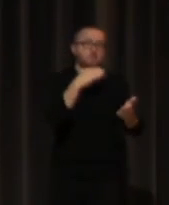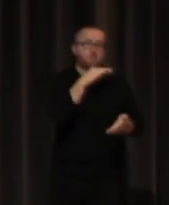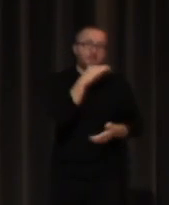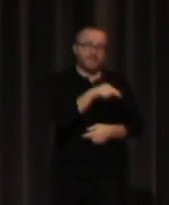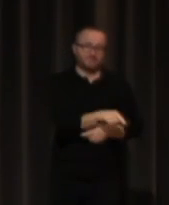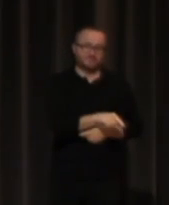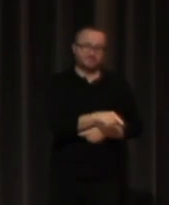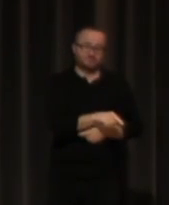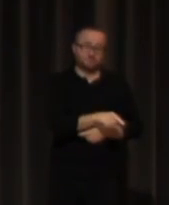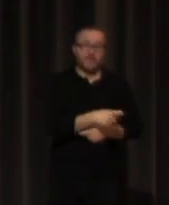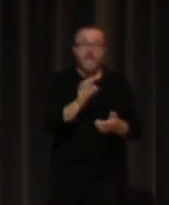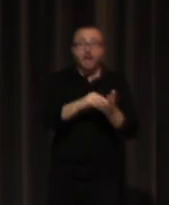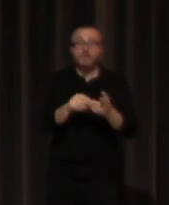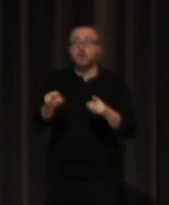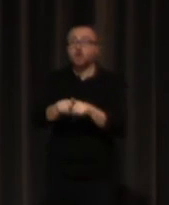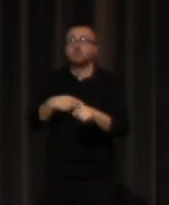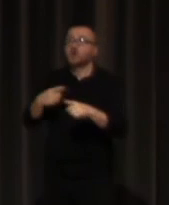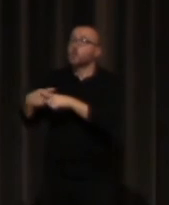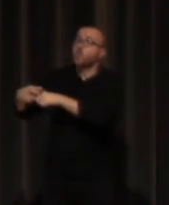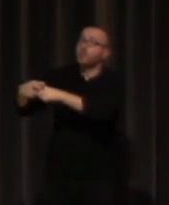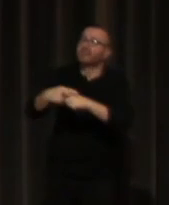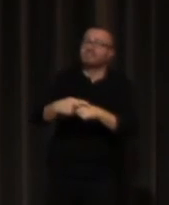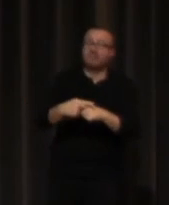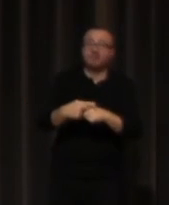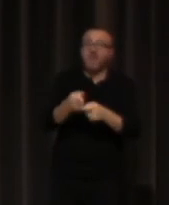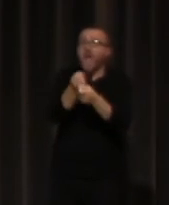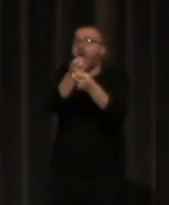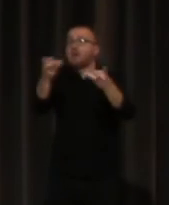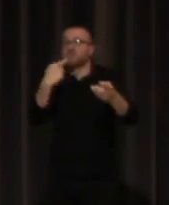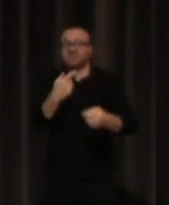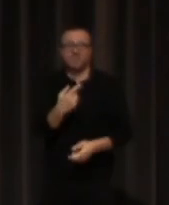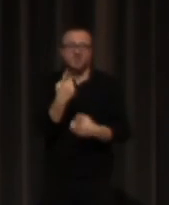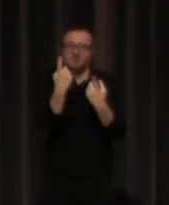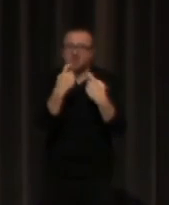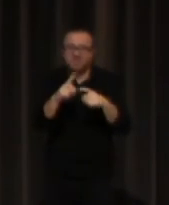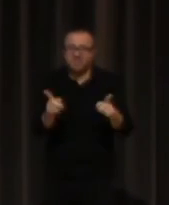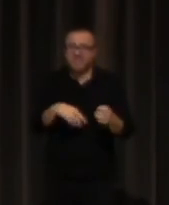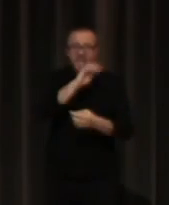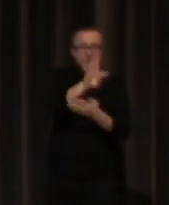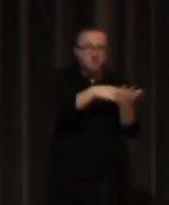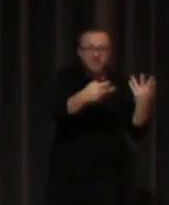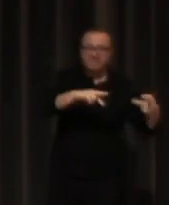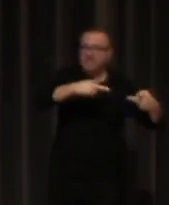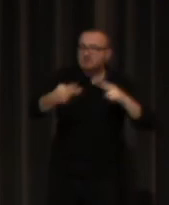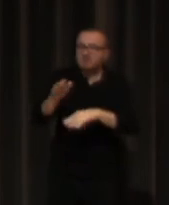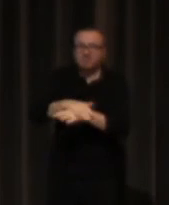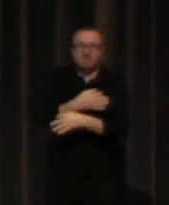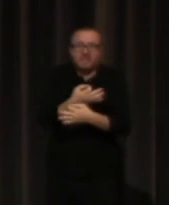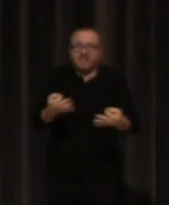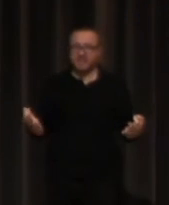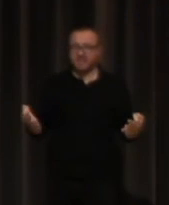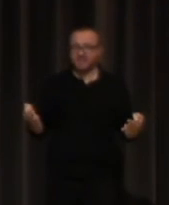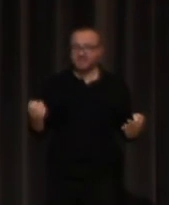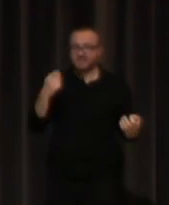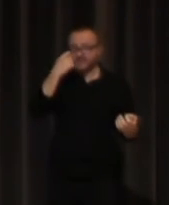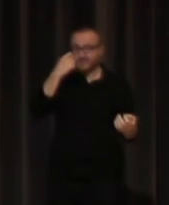que molta gent pensa, però si no cal, i per què has de traduir aquest poema? I no ho faràs bé, i no sonarà, i tot això,